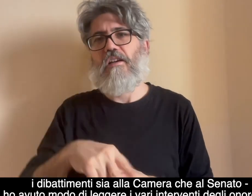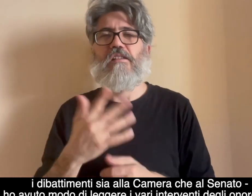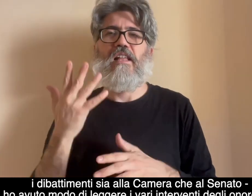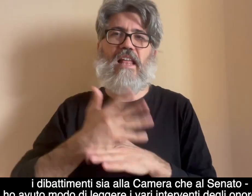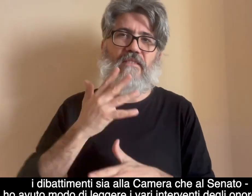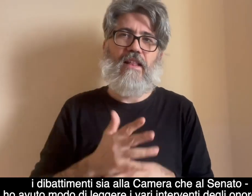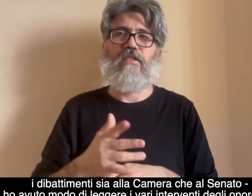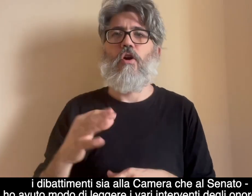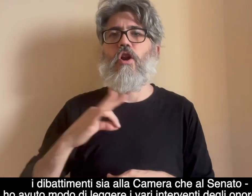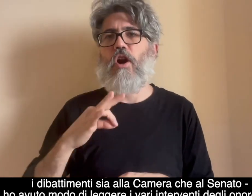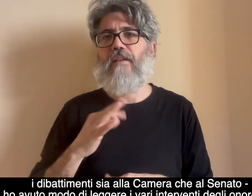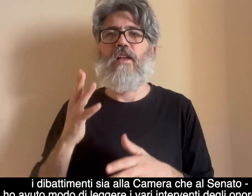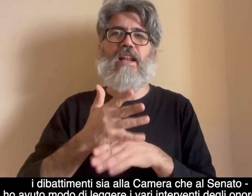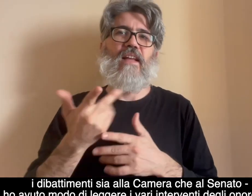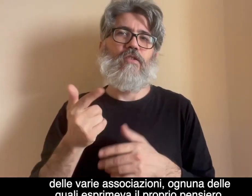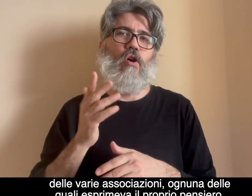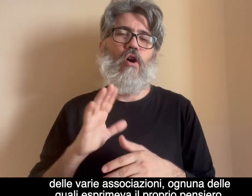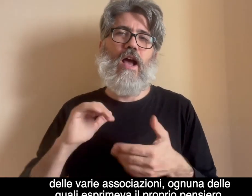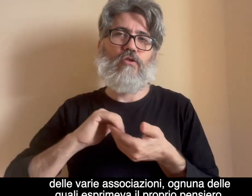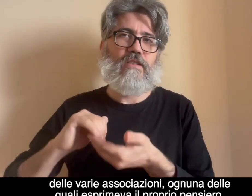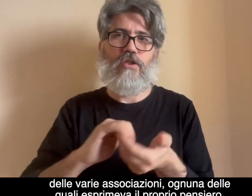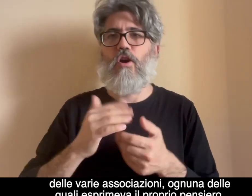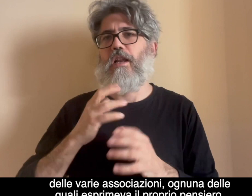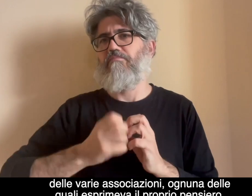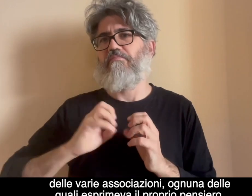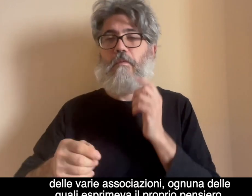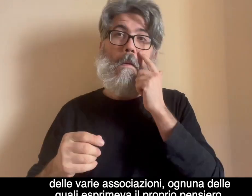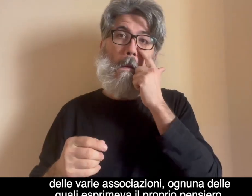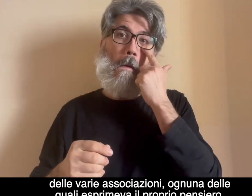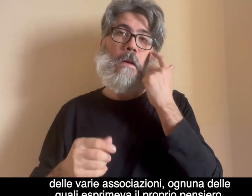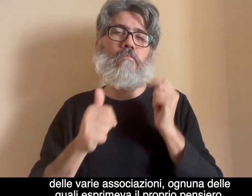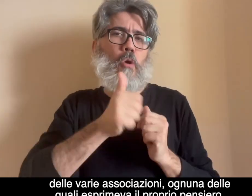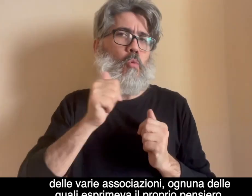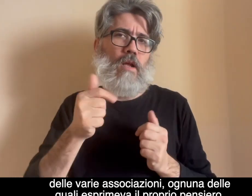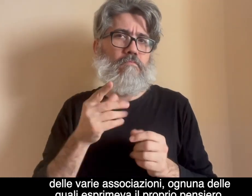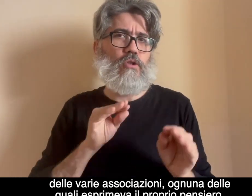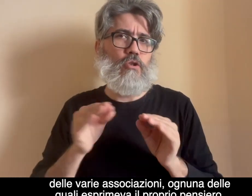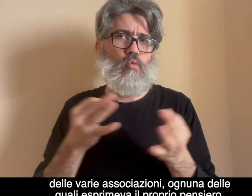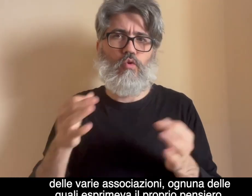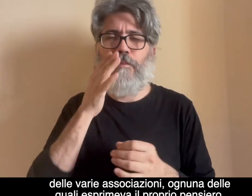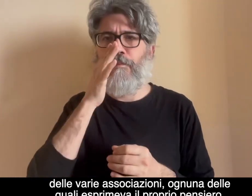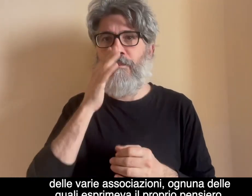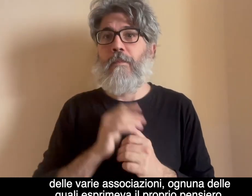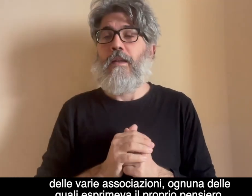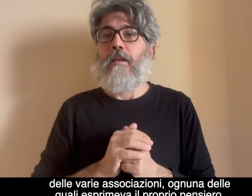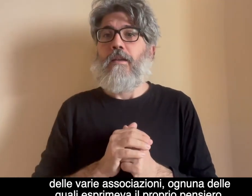degli onorevoli delle varie associazioni ognuna delle quali esprimeva il proprio il pensiero